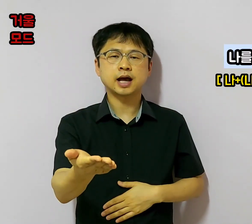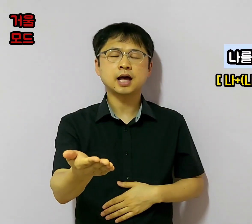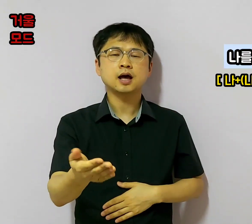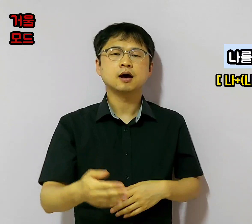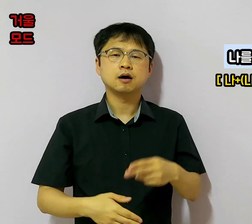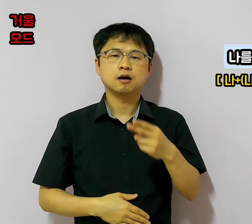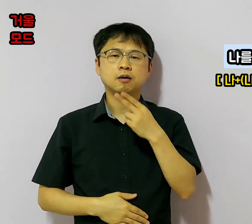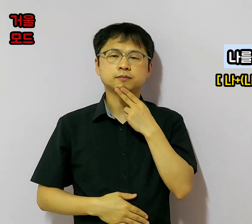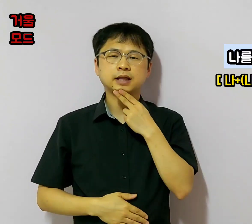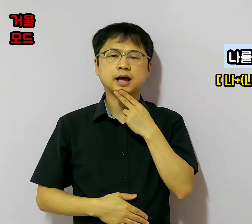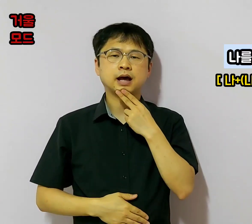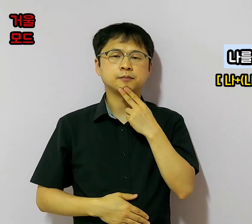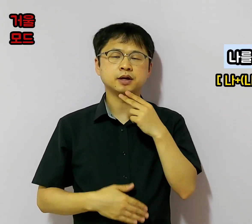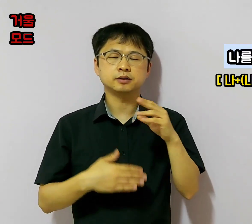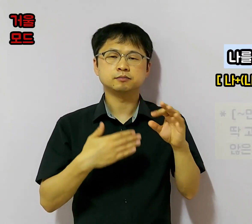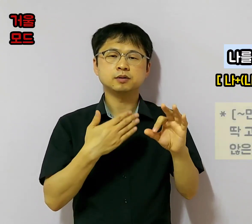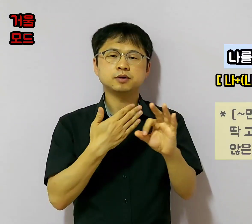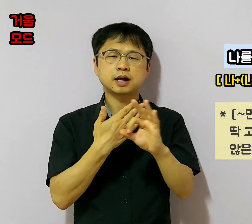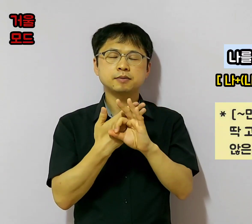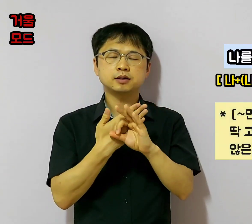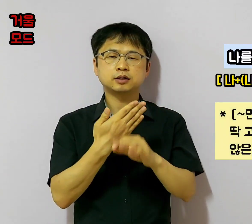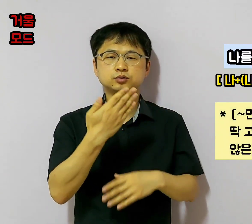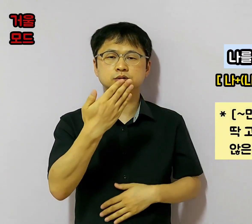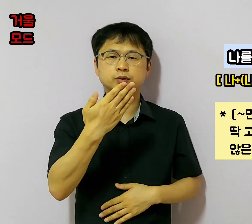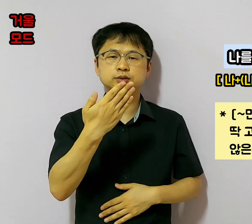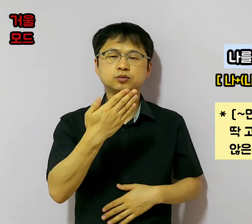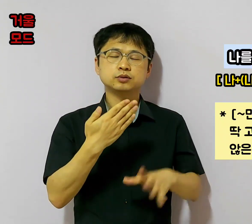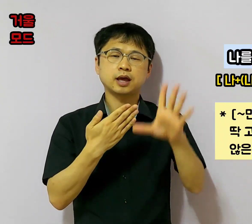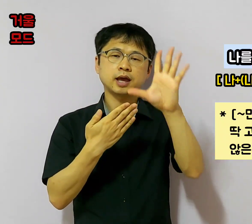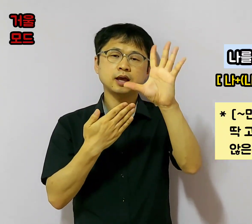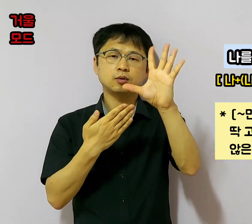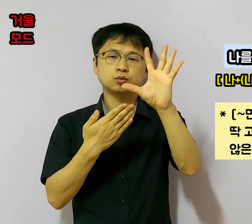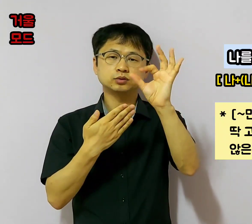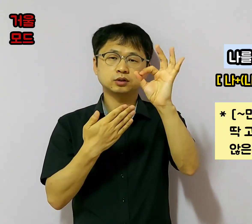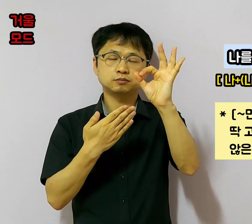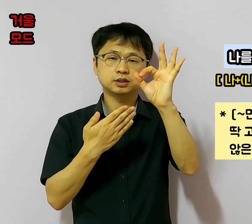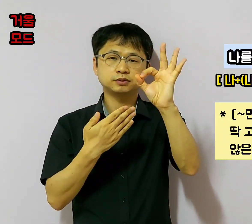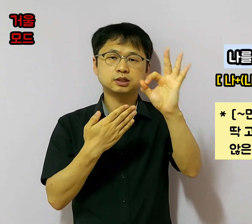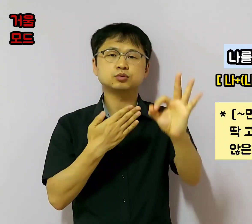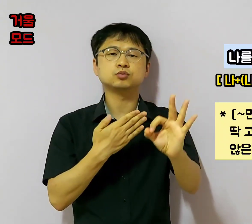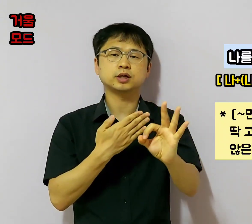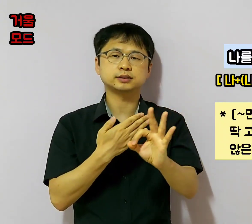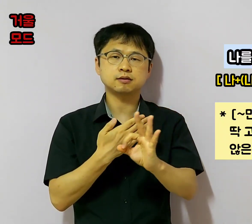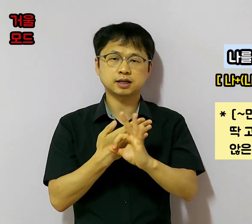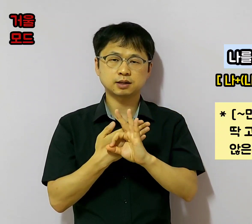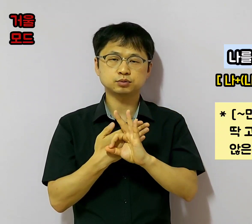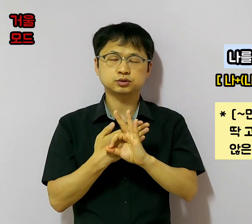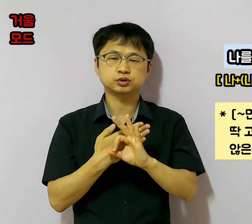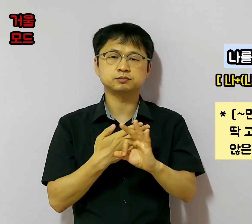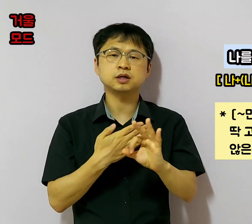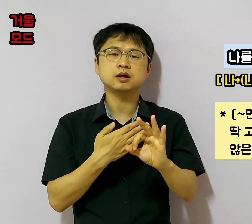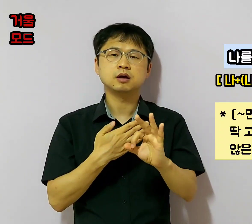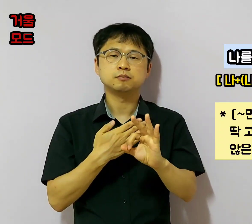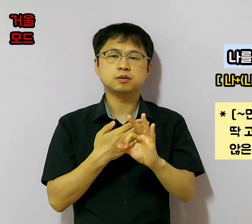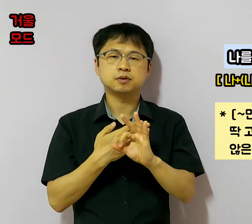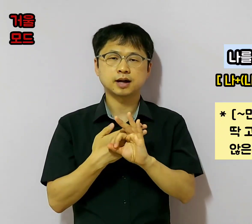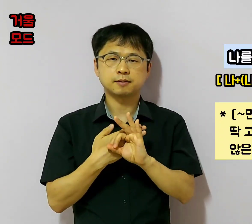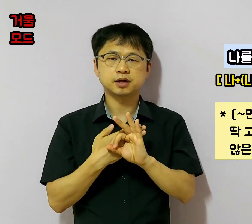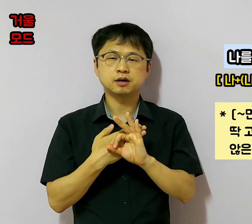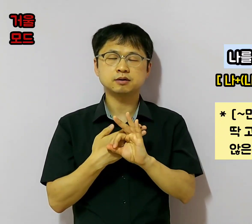그대가 없다면 뭐뭐라면 하는 손은 왼손등에 오른손 엄지검지를 둥글게 해서 갖다 붙여주시면 뭐뭐라면